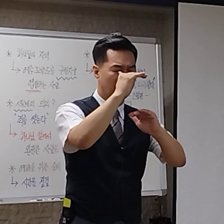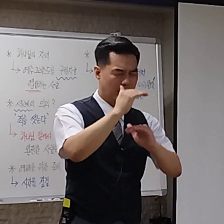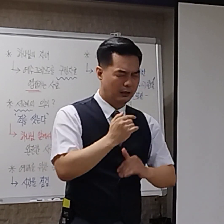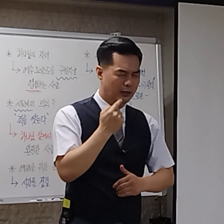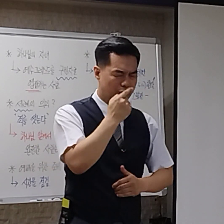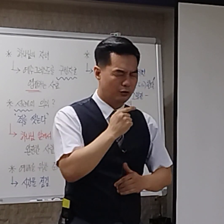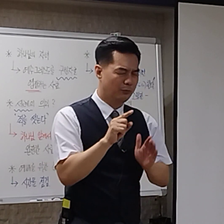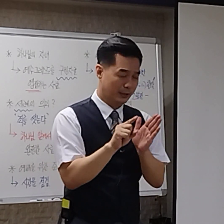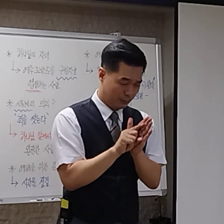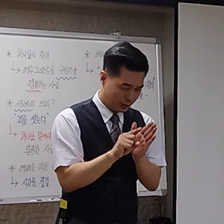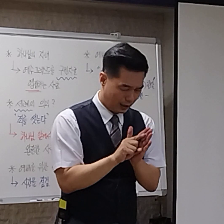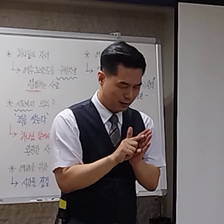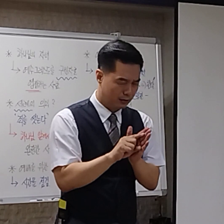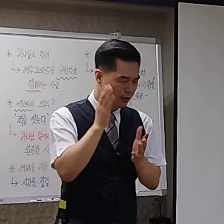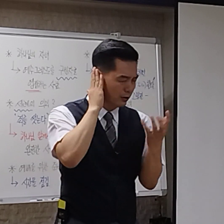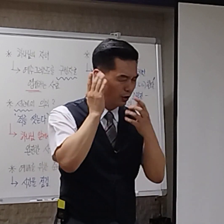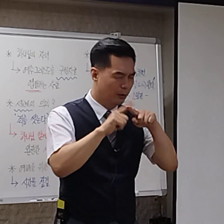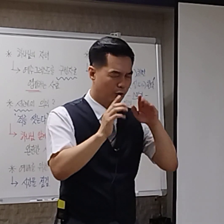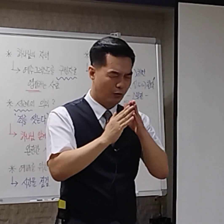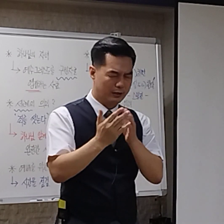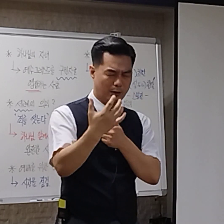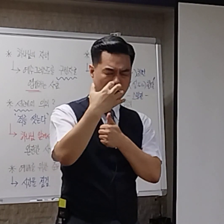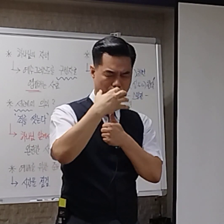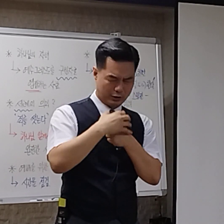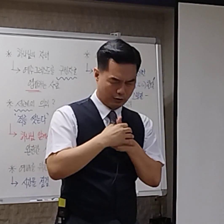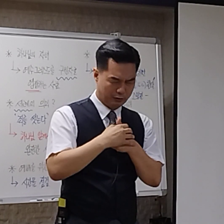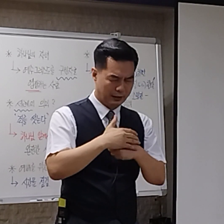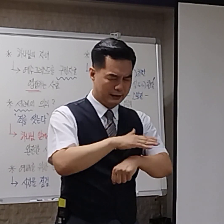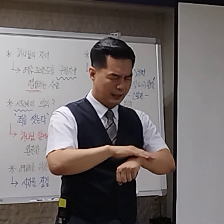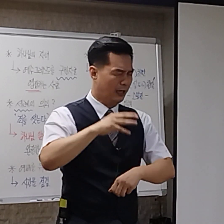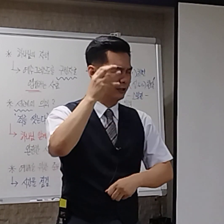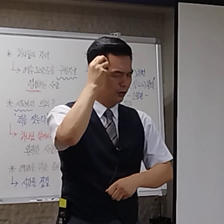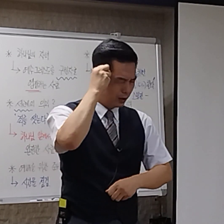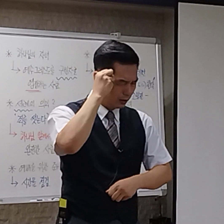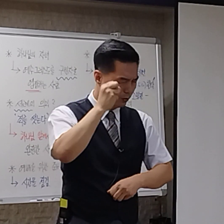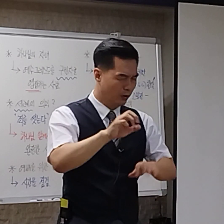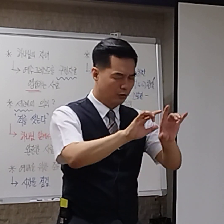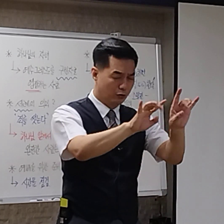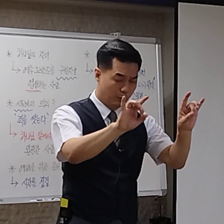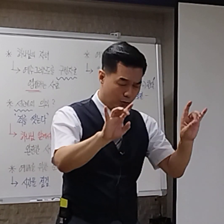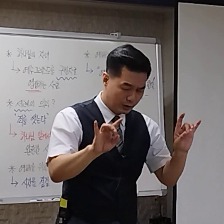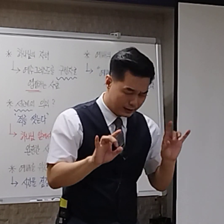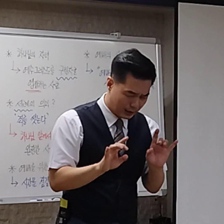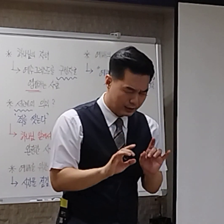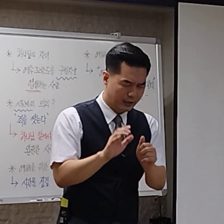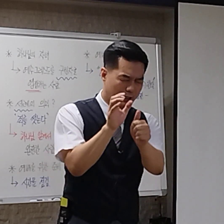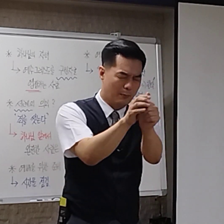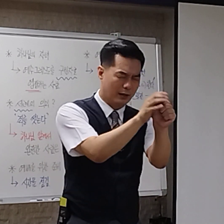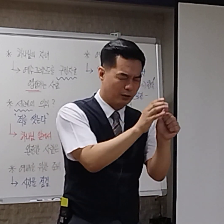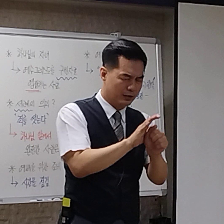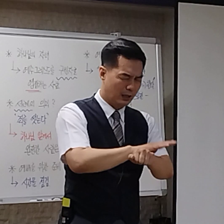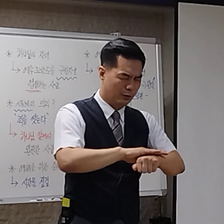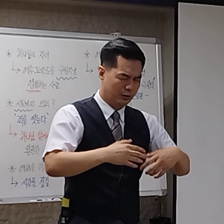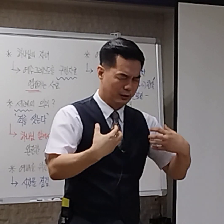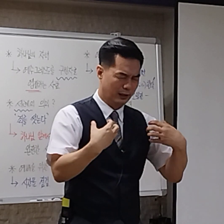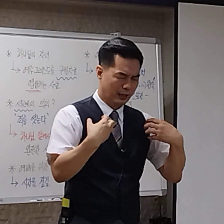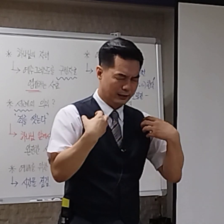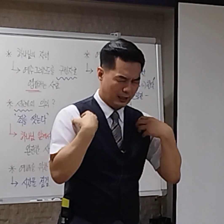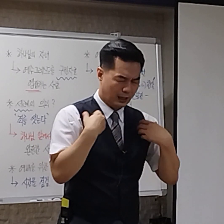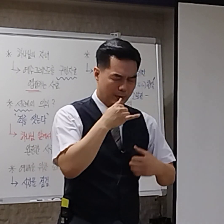가능한 일인 줄 믿습니다. 청암교회 사명 주신 것 잘 기억하고 우리 모두 각자에게 맡겨진 사명들을 잘